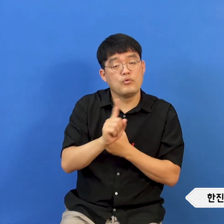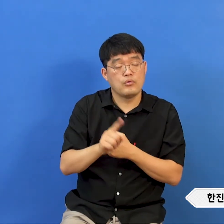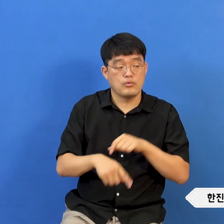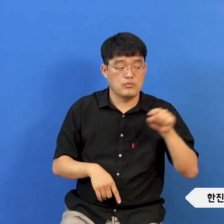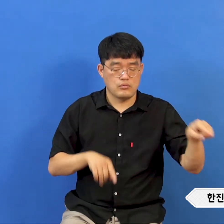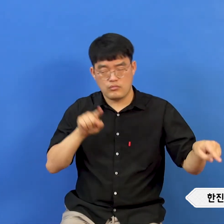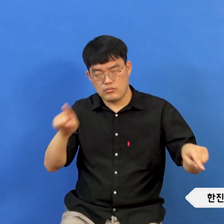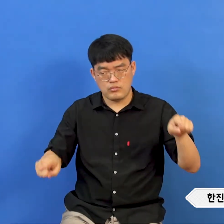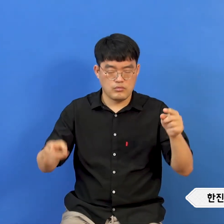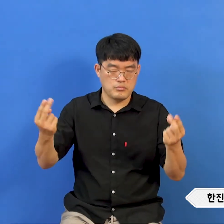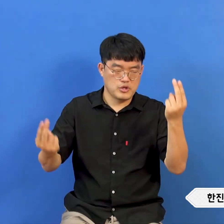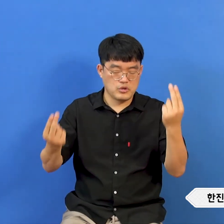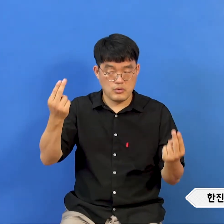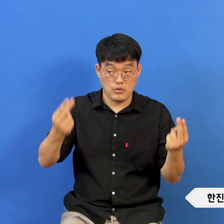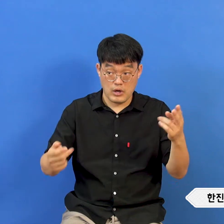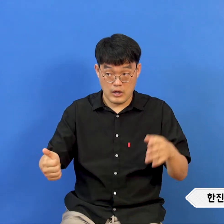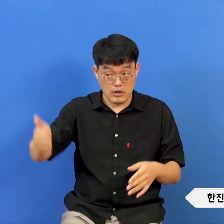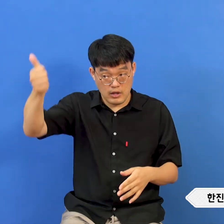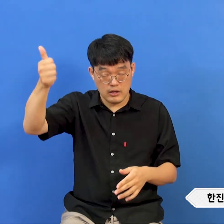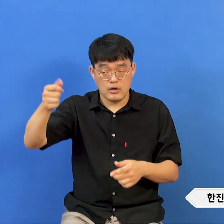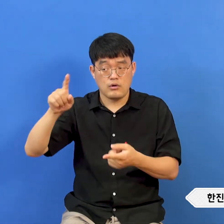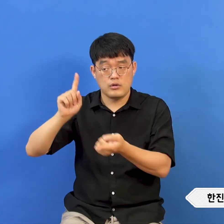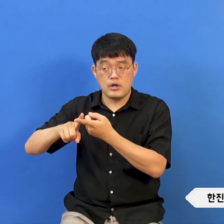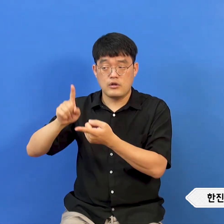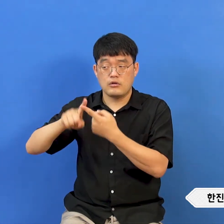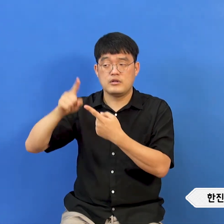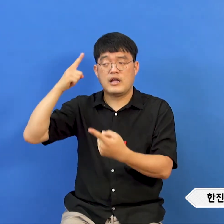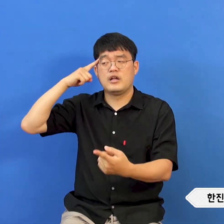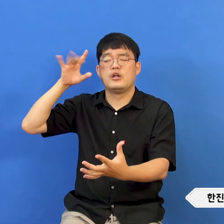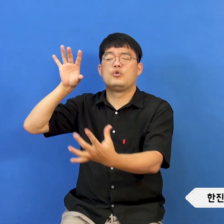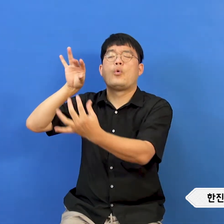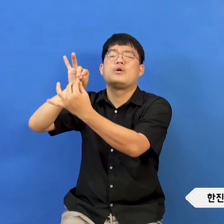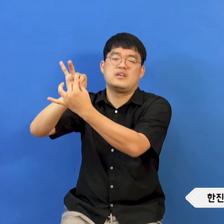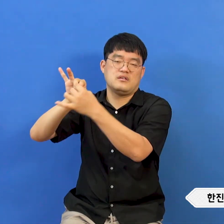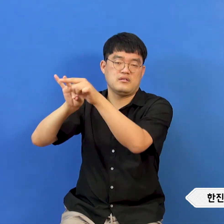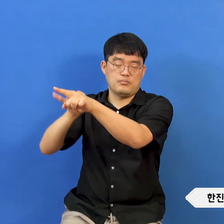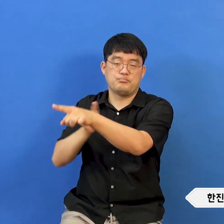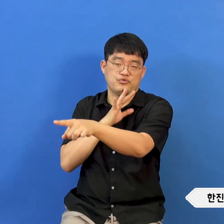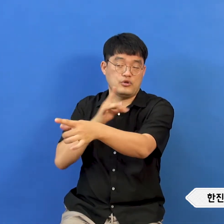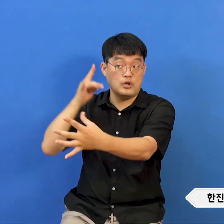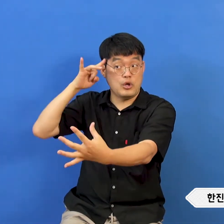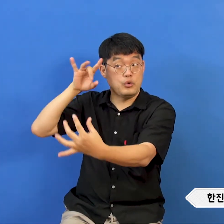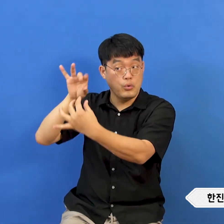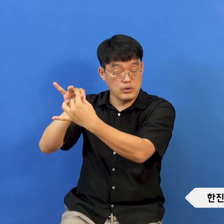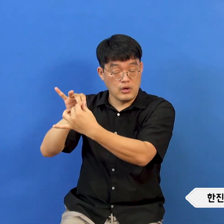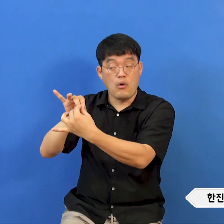찬동한다, 그런 말이죠. 그렇게 찬동하는 것을 나는 믿는다, 이렇게 표현을 합니다.